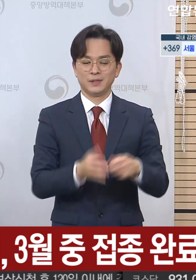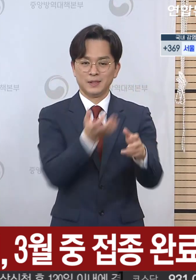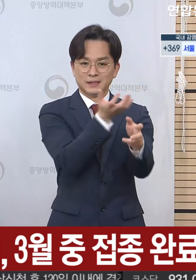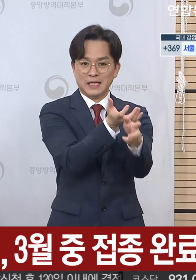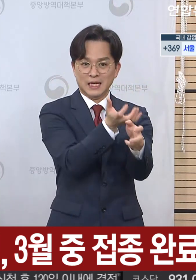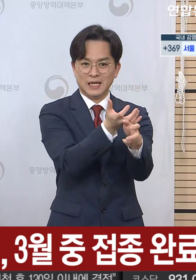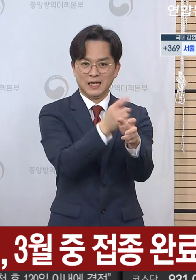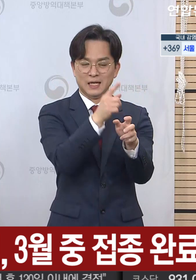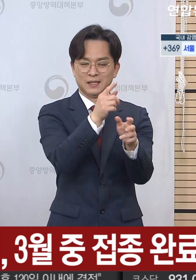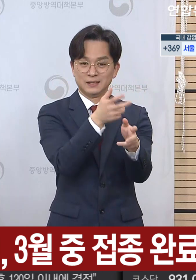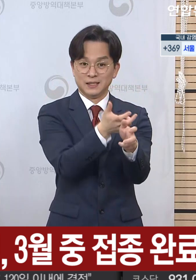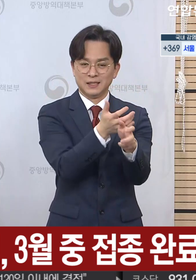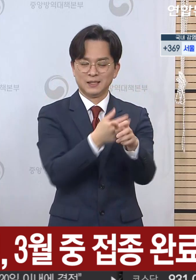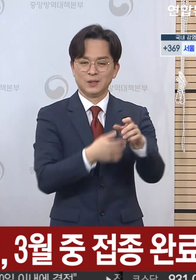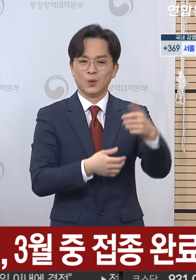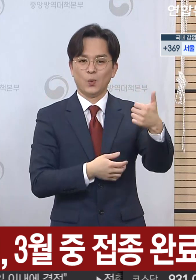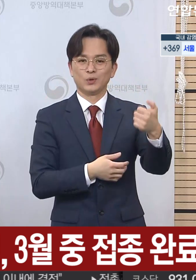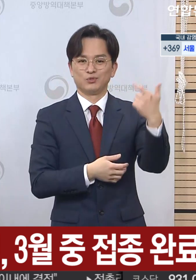56대에